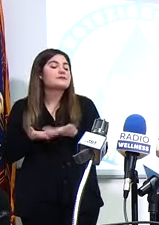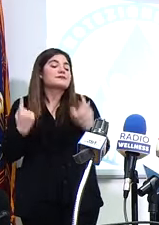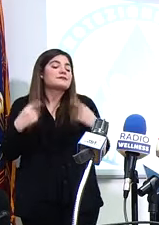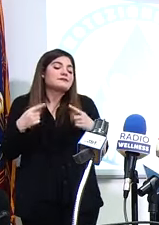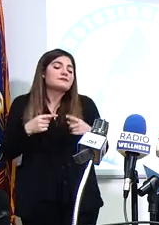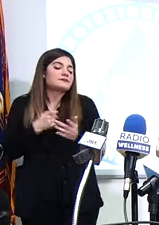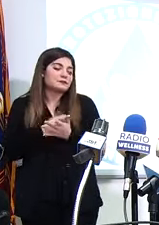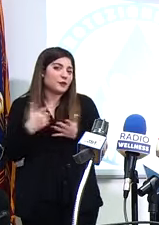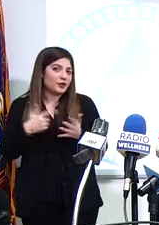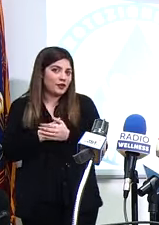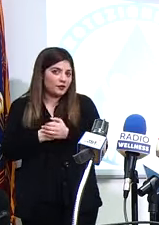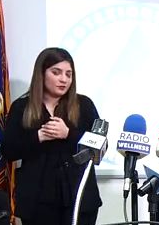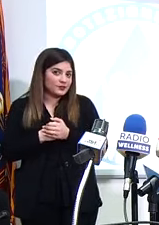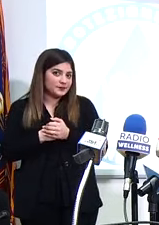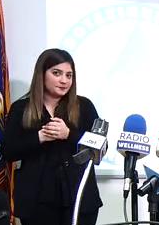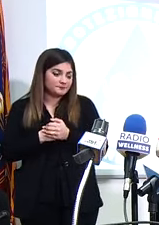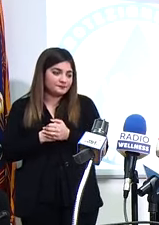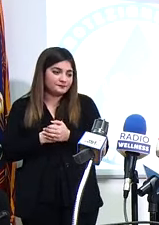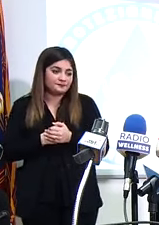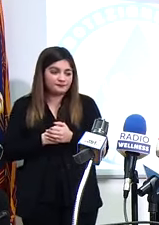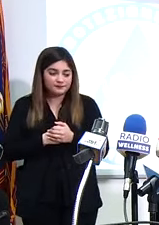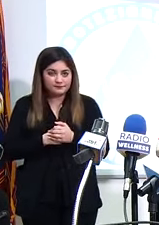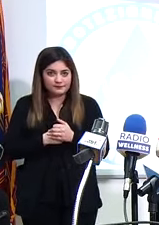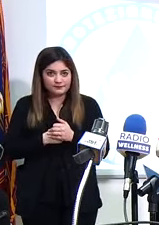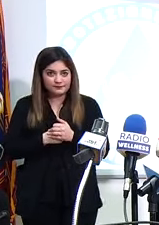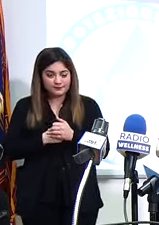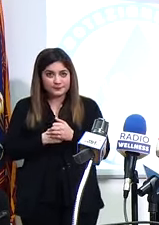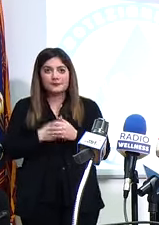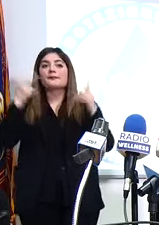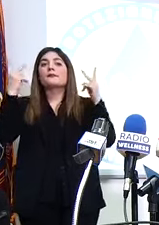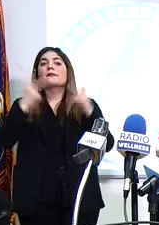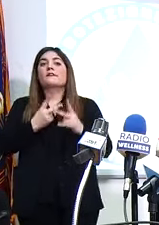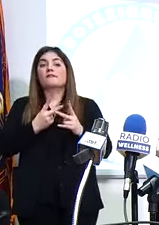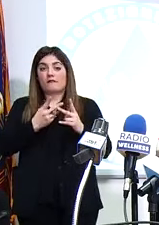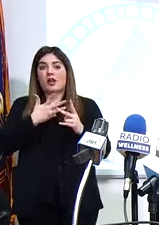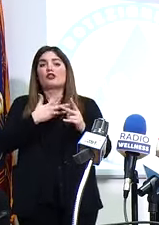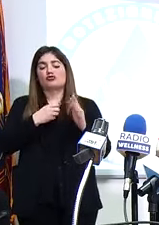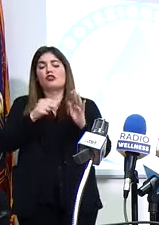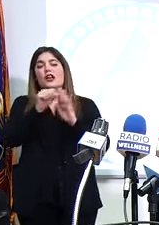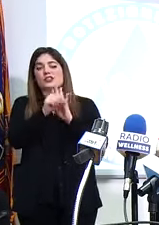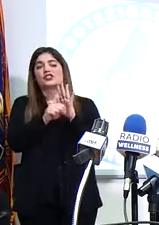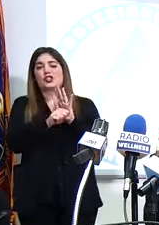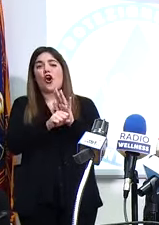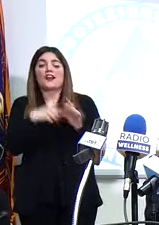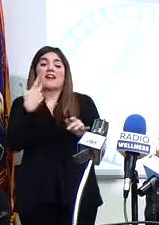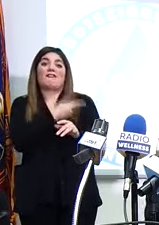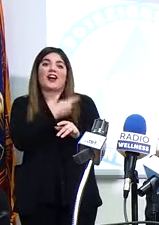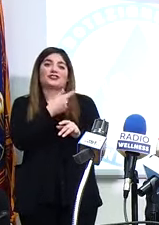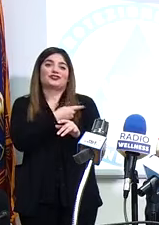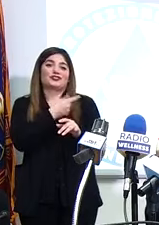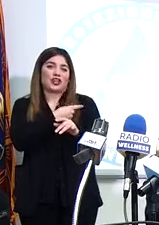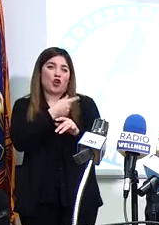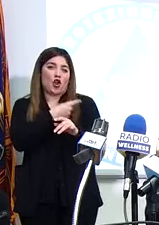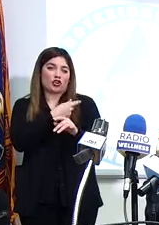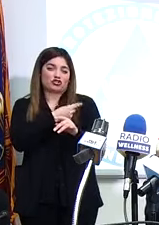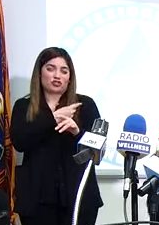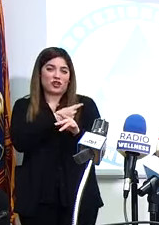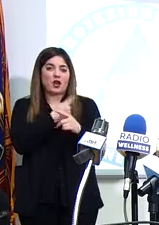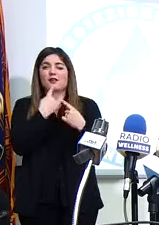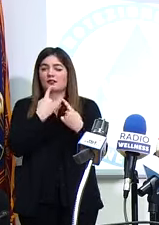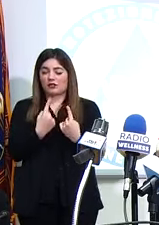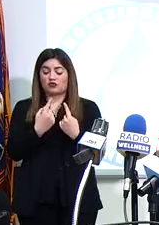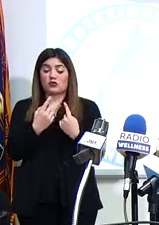che, siccome fanno parte della storia della vaccinologia e della virologia, ecco, sembra che un vaccino intero, quando